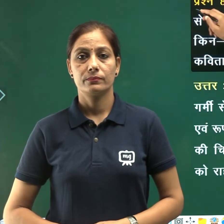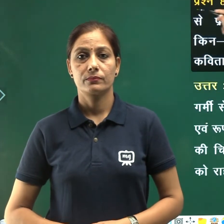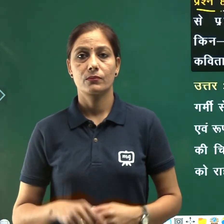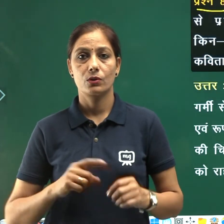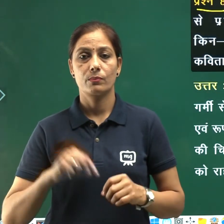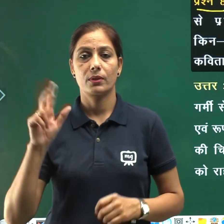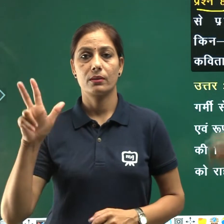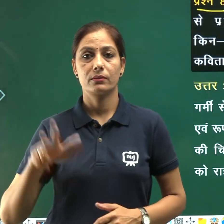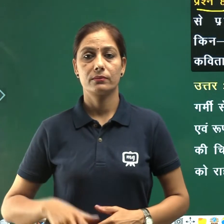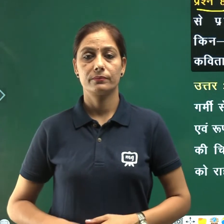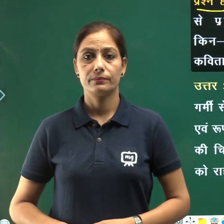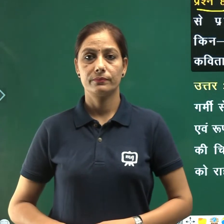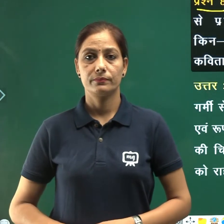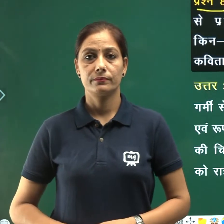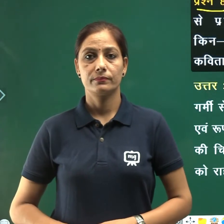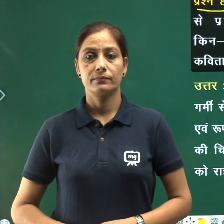प्रश्न 8,